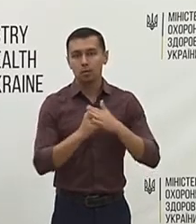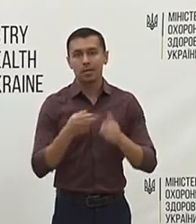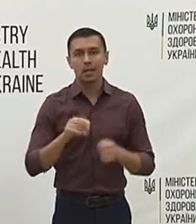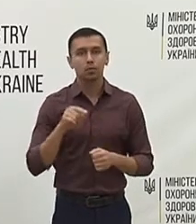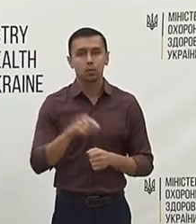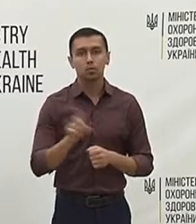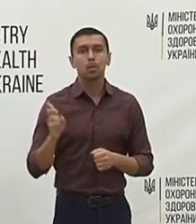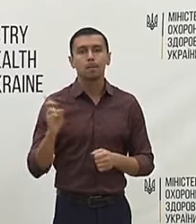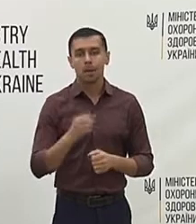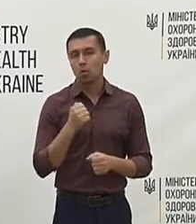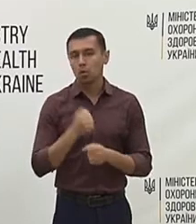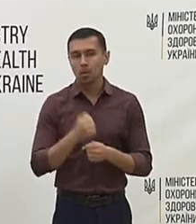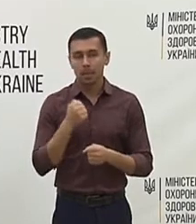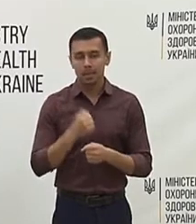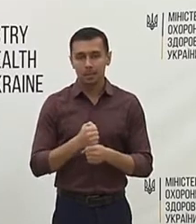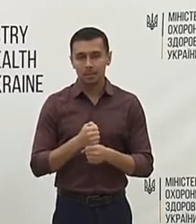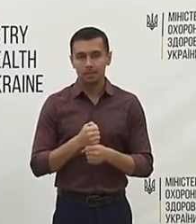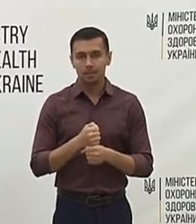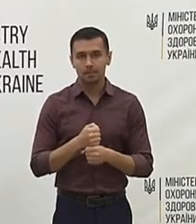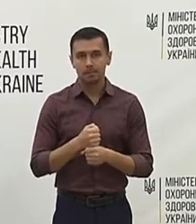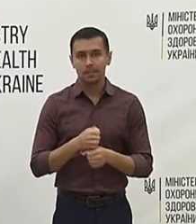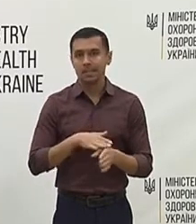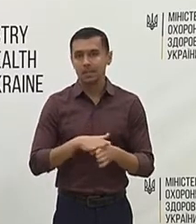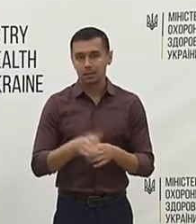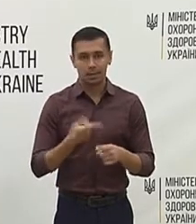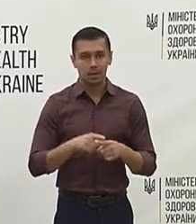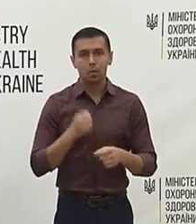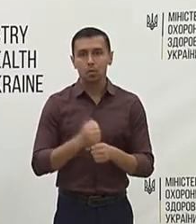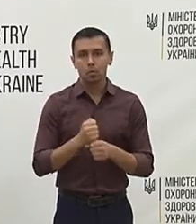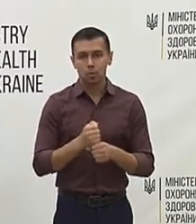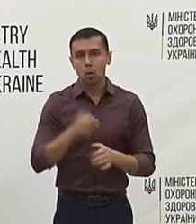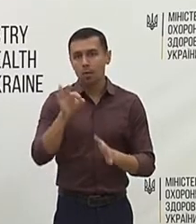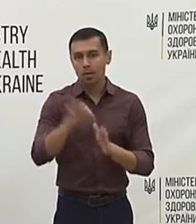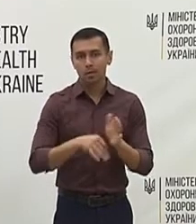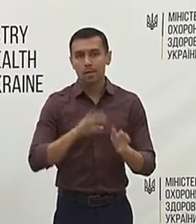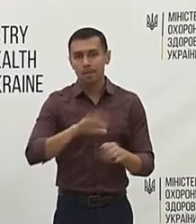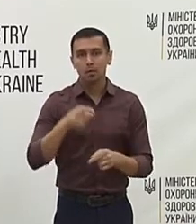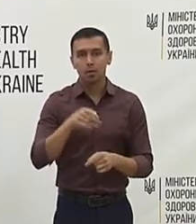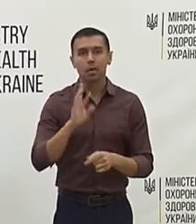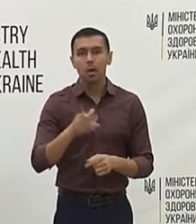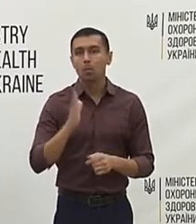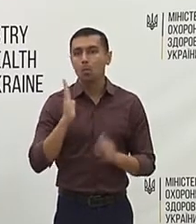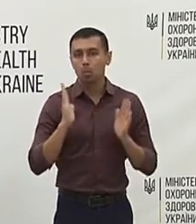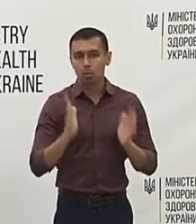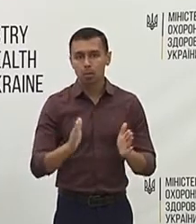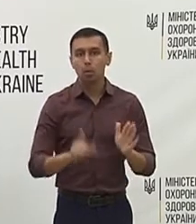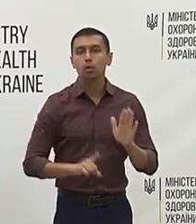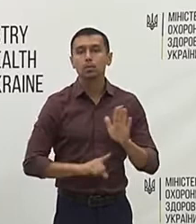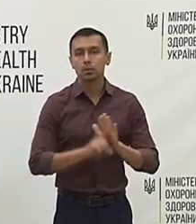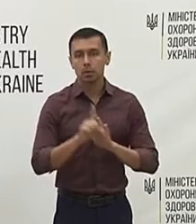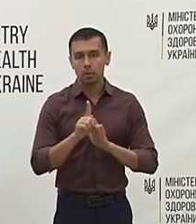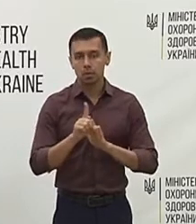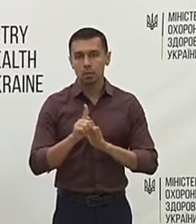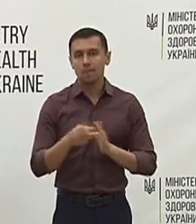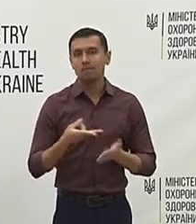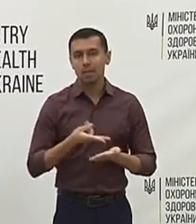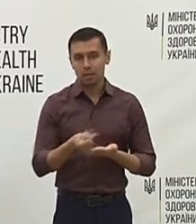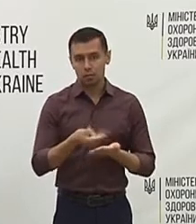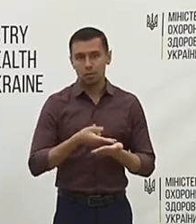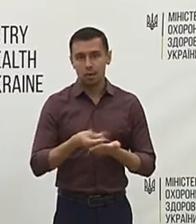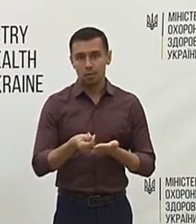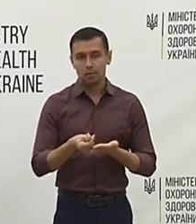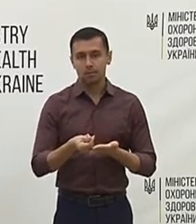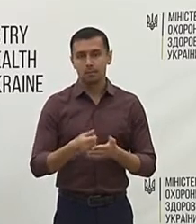того, щоб робити, здійснювати ці роботи одразу після того, як буде розпочато